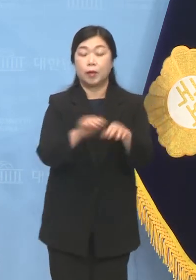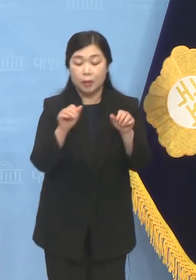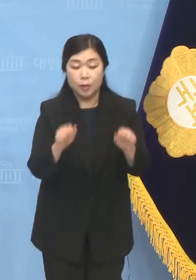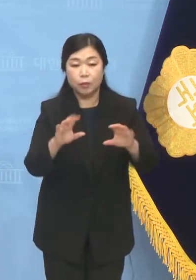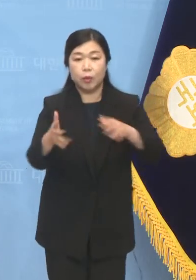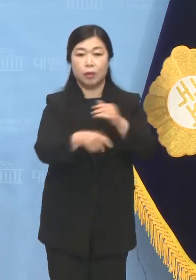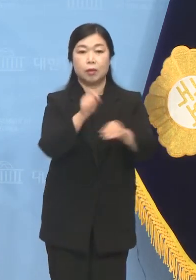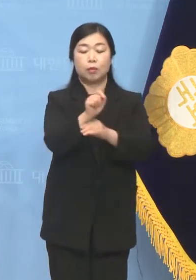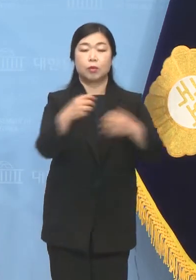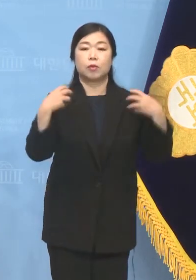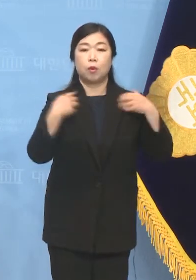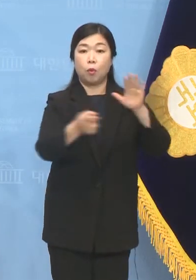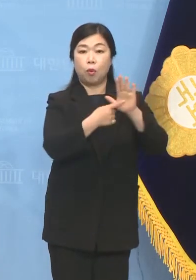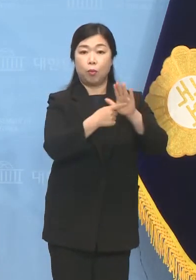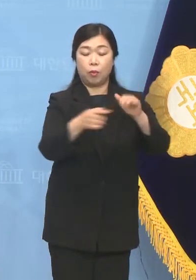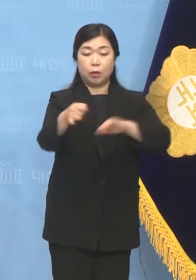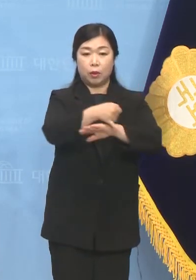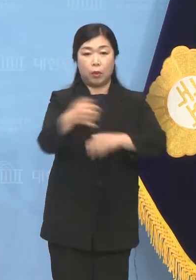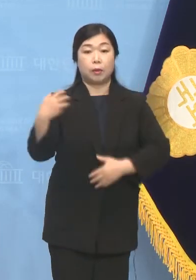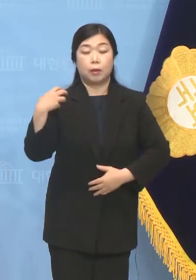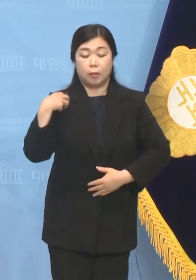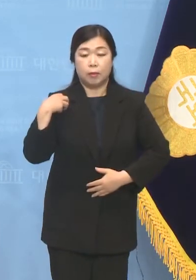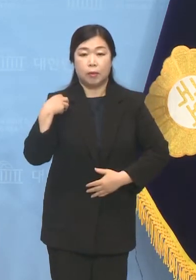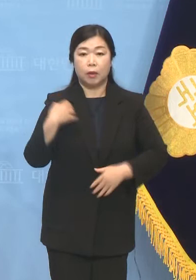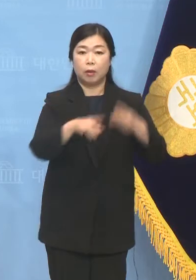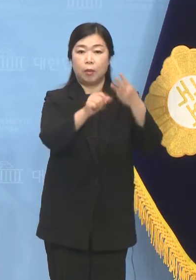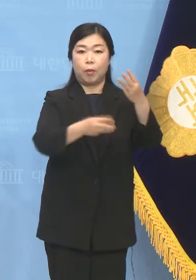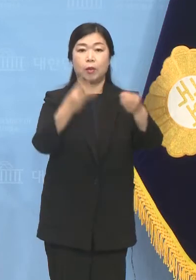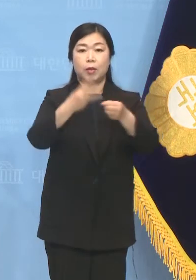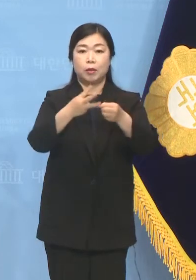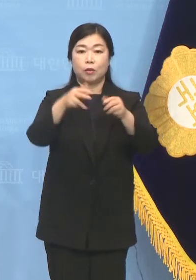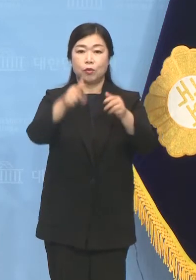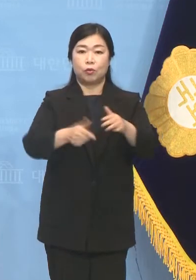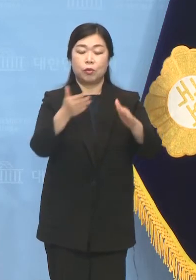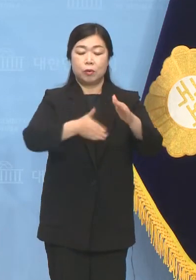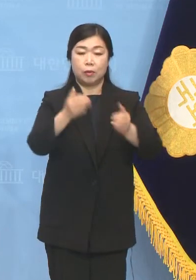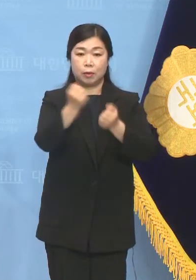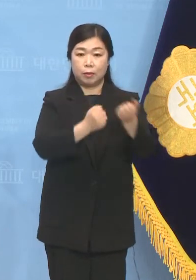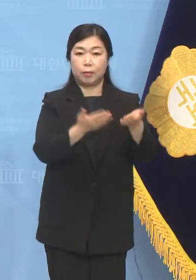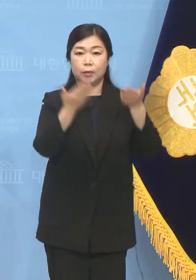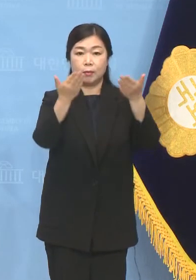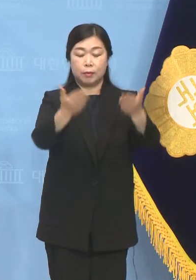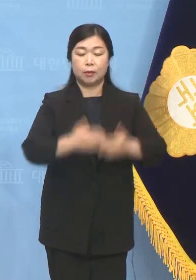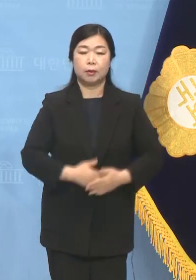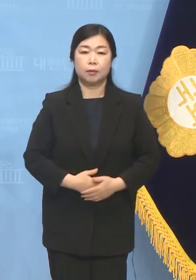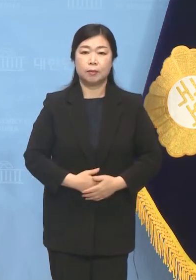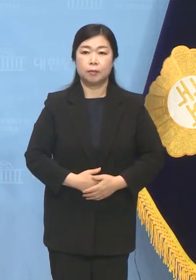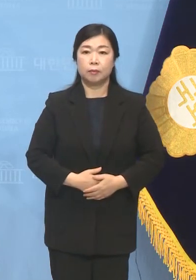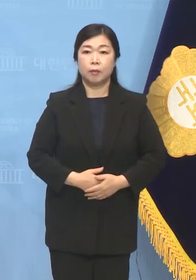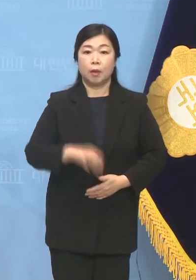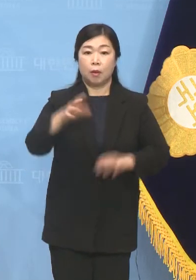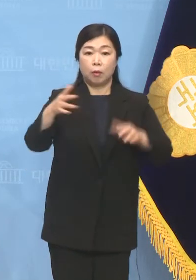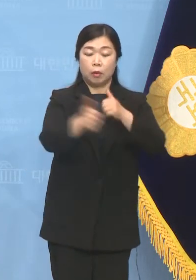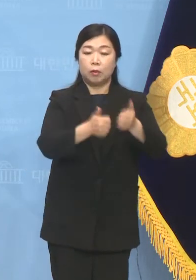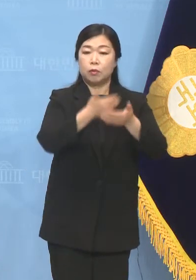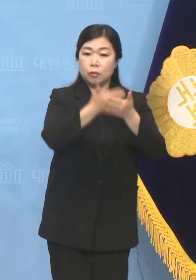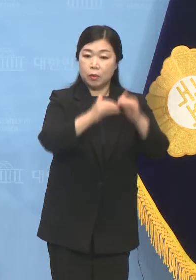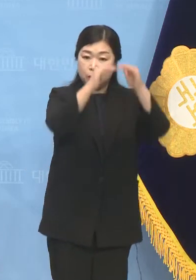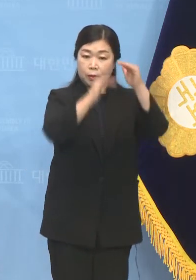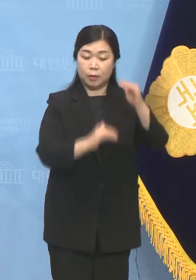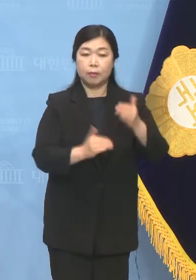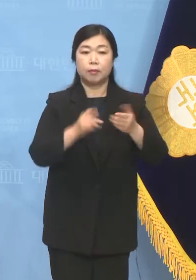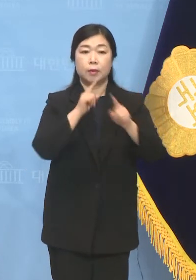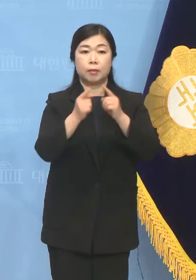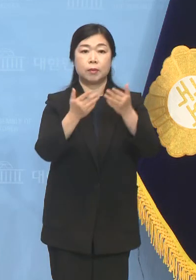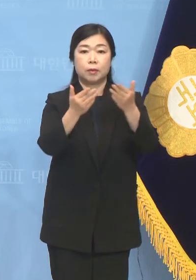안녕하십니까. 국회 사무처 공보기획관입니다. 3월 셋째 주 정례 브리핑 시작하겠습니다. 먼저 국회 주요